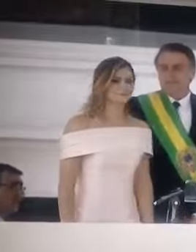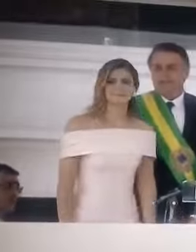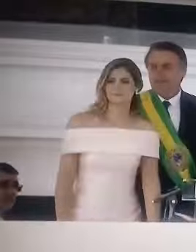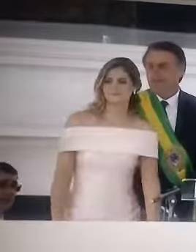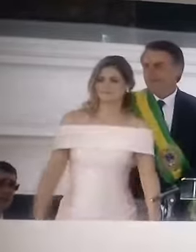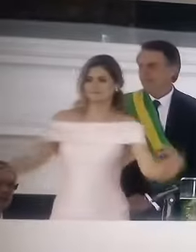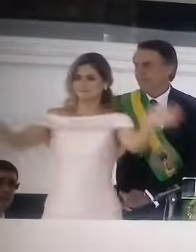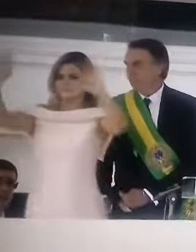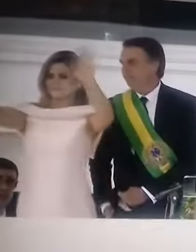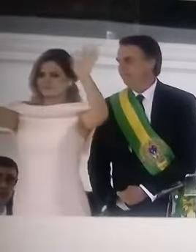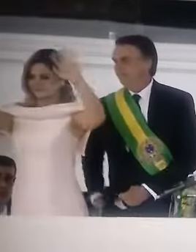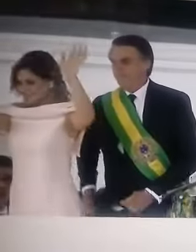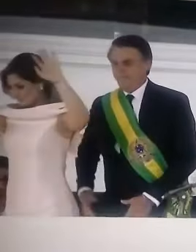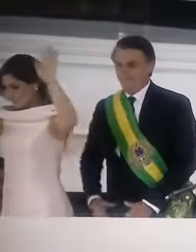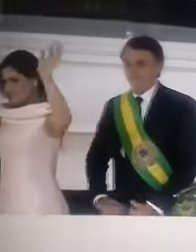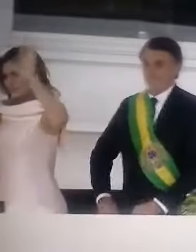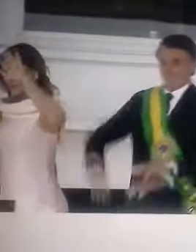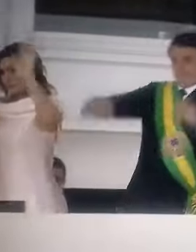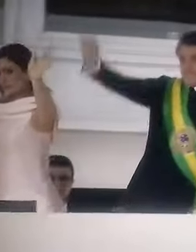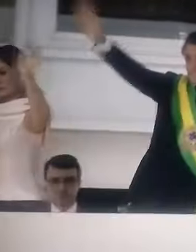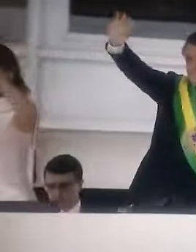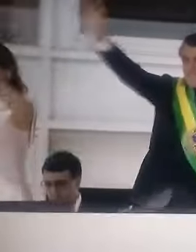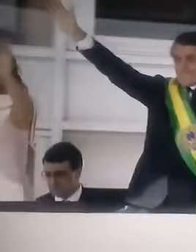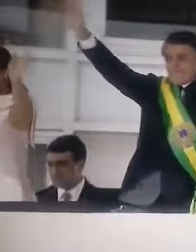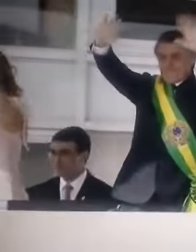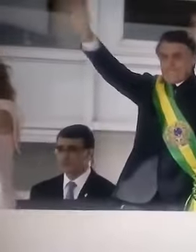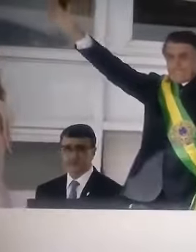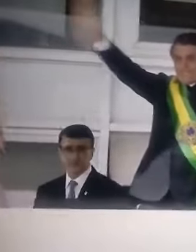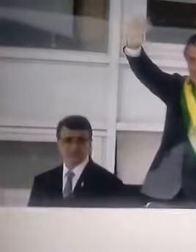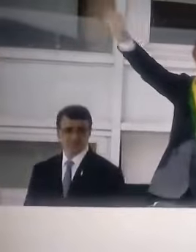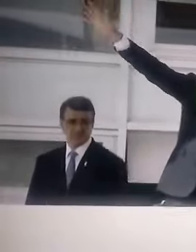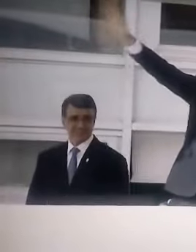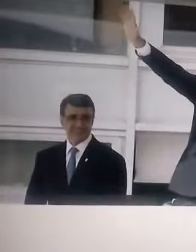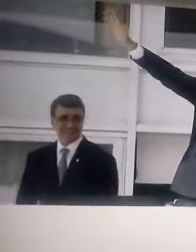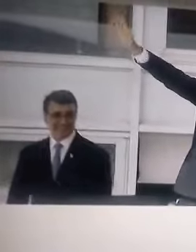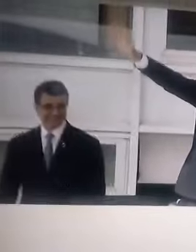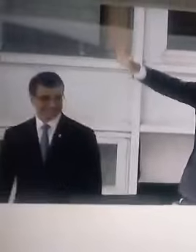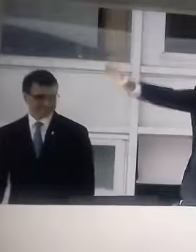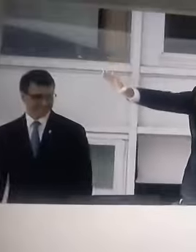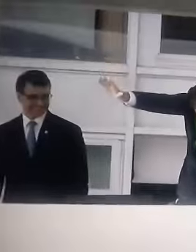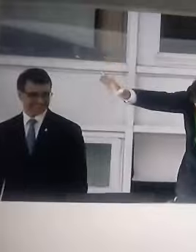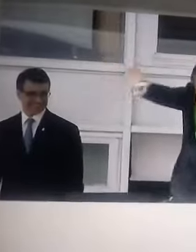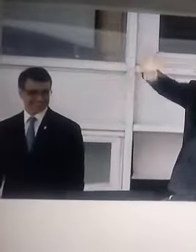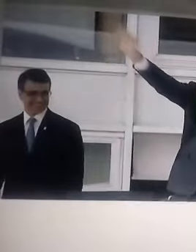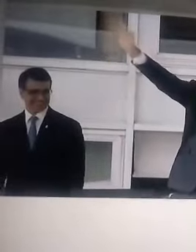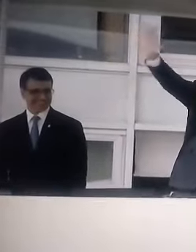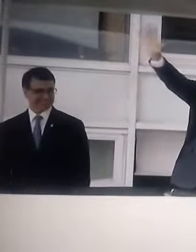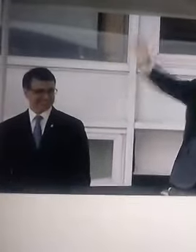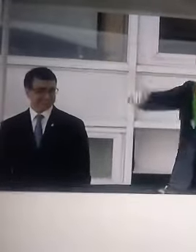daqui a pouco o ministro Onyx Lorenzoni vai assumir o Ministério da Casa Civil, que entregou essa bandeira para ele